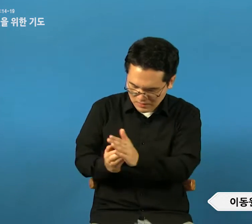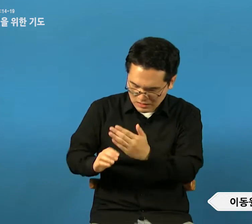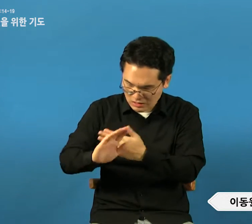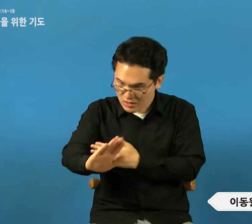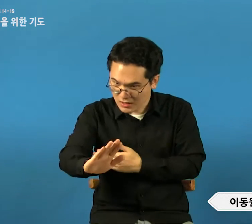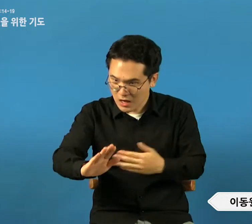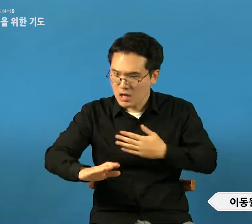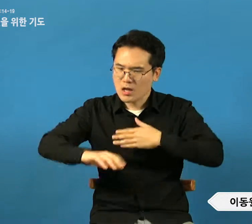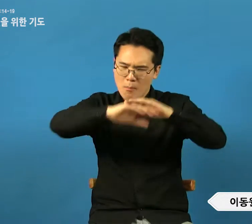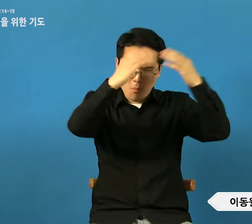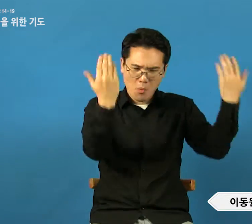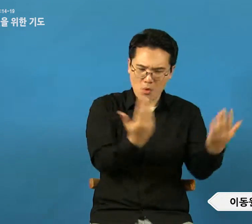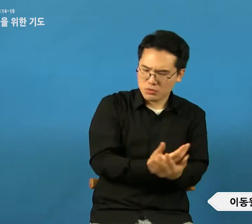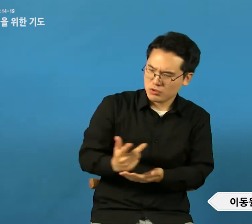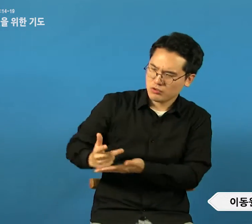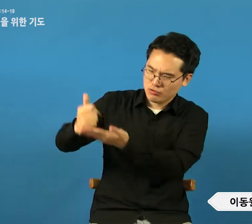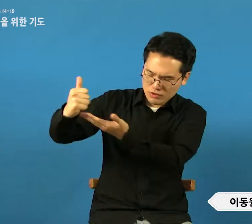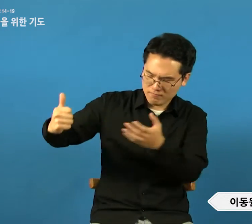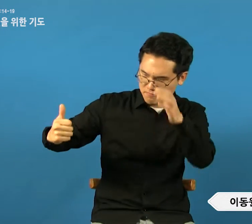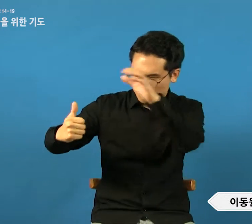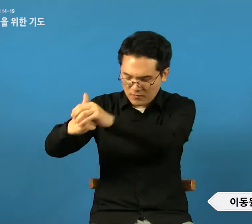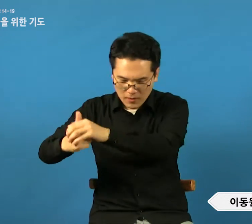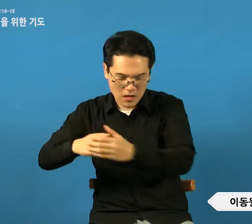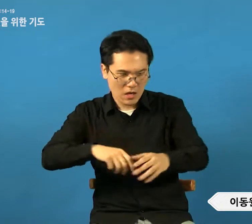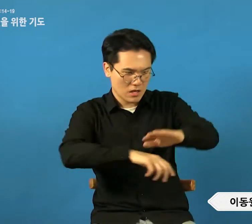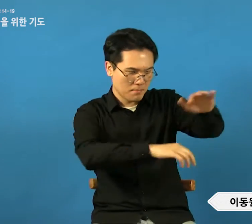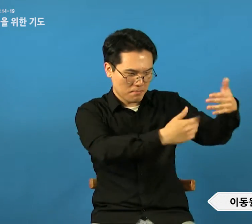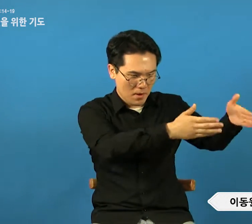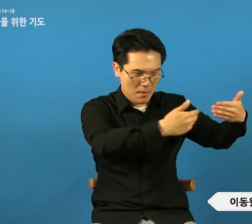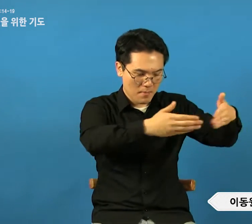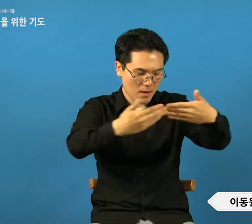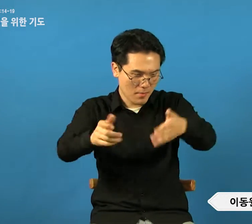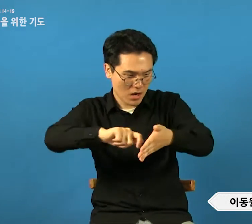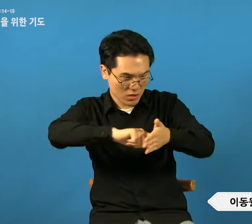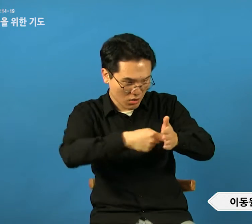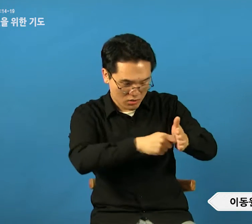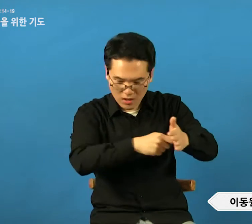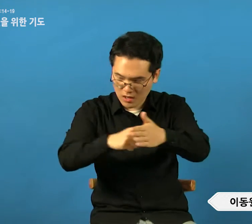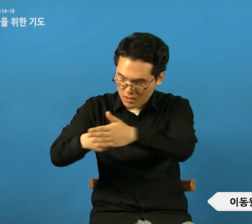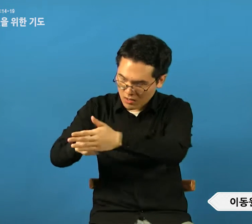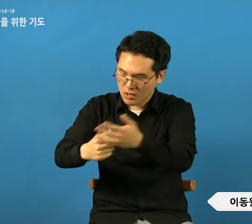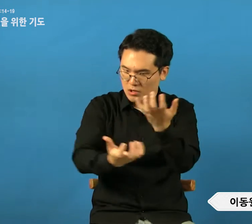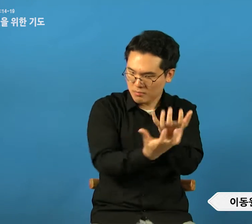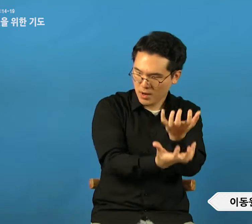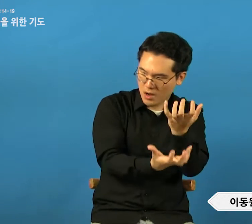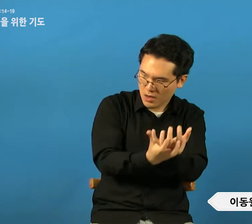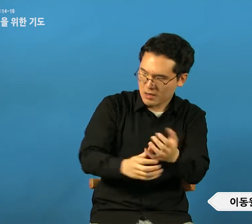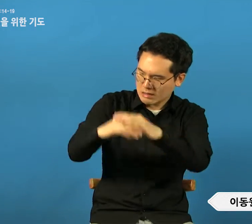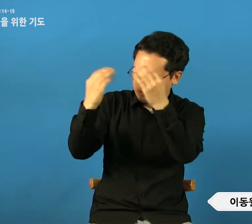되도록 모든 열쇠와 함께 집 문서를 아예 그에게 드렸습니다.